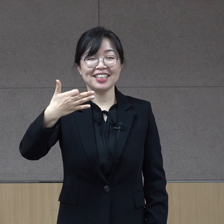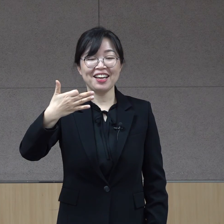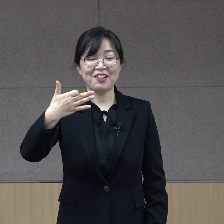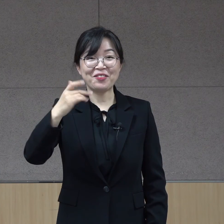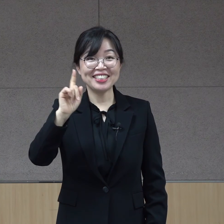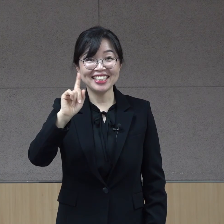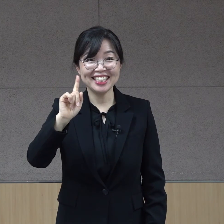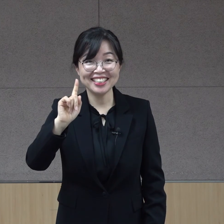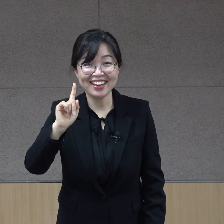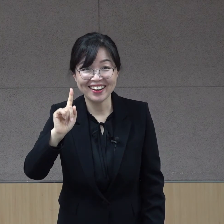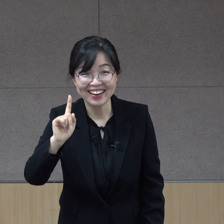뭔지 아시겠어요?